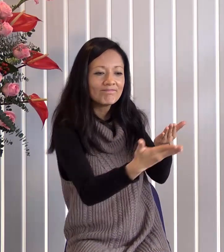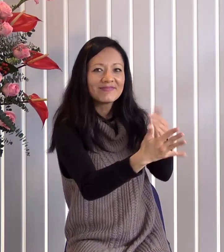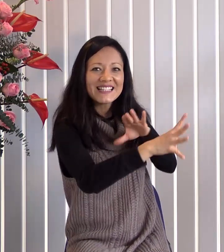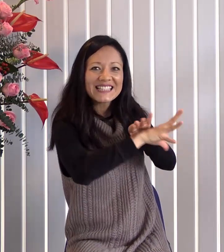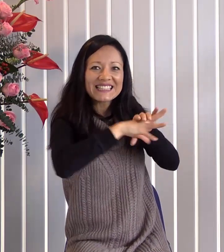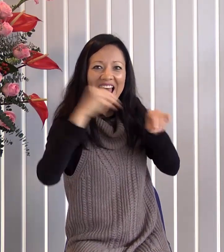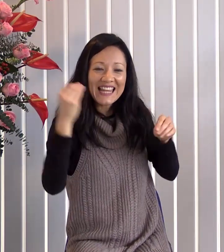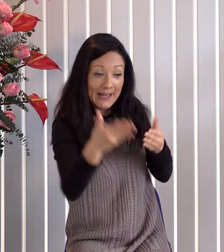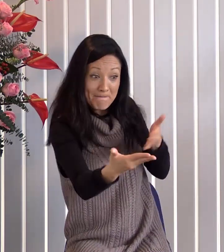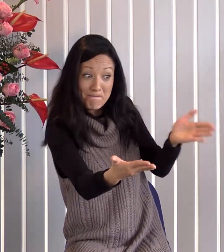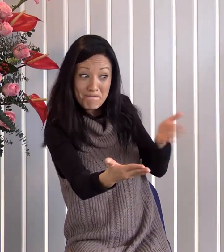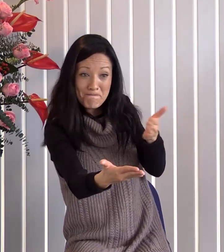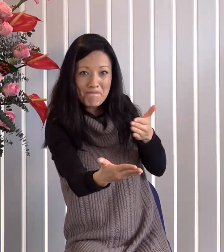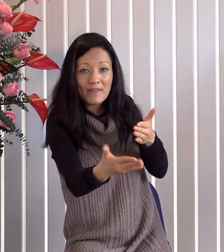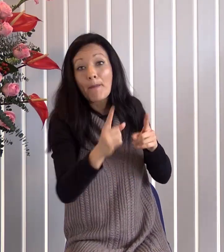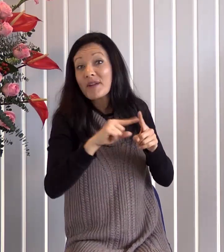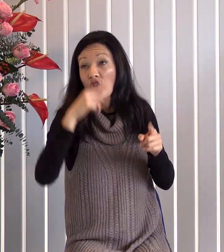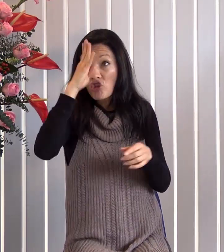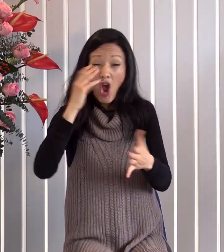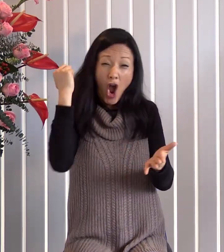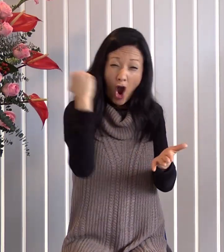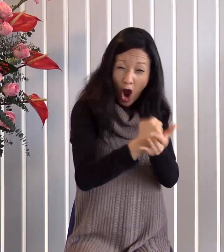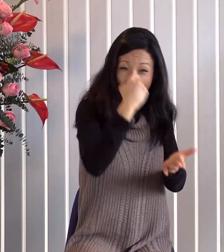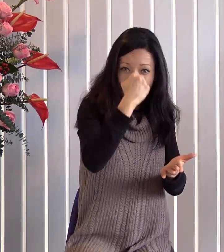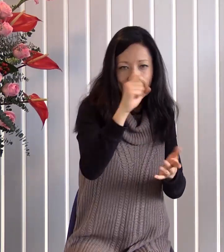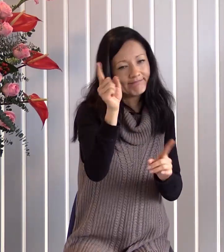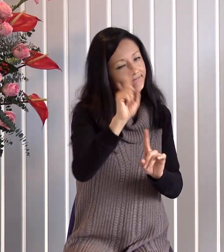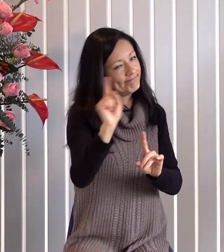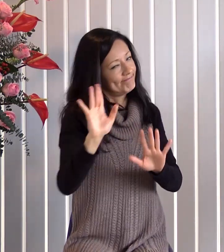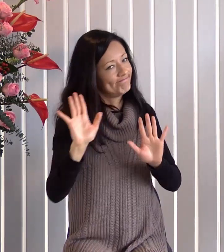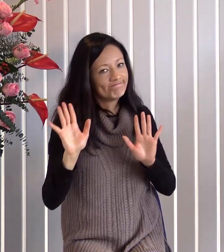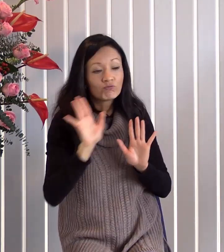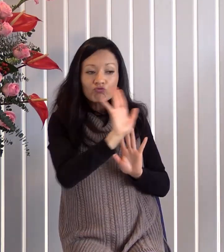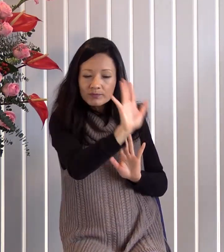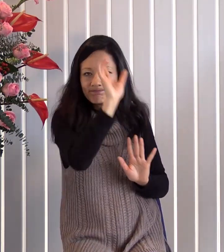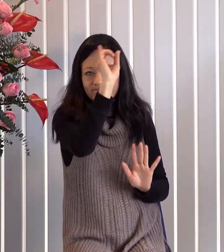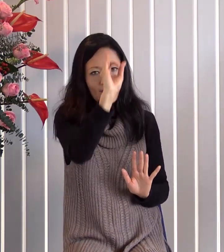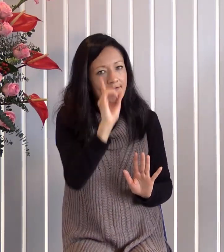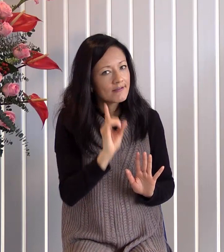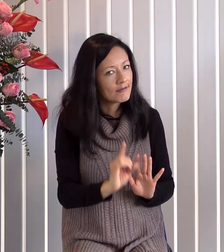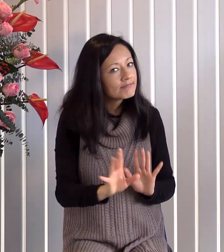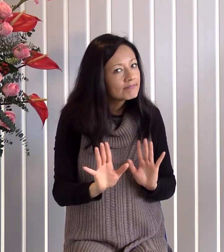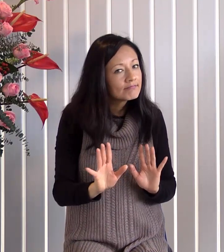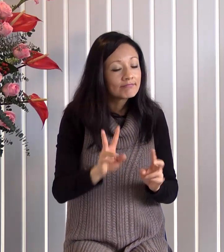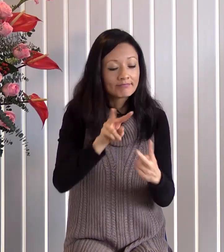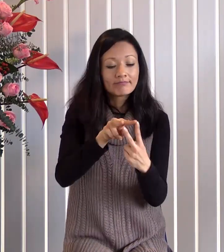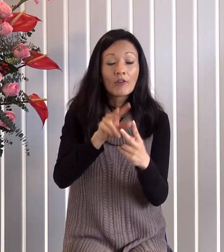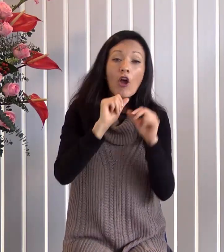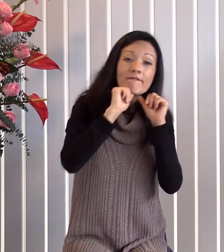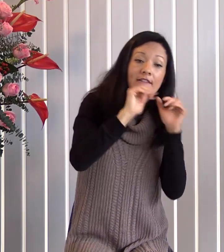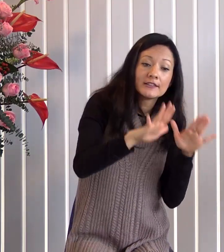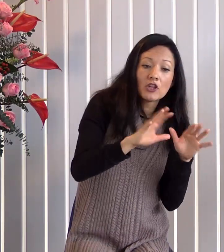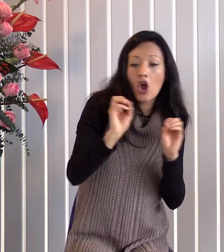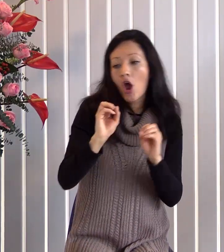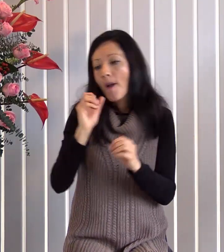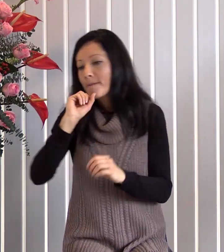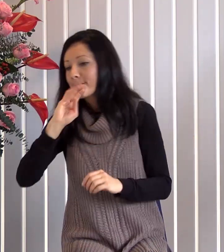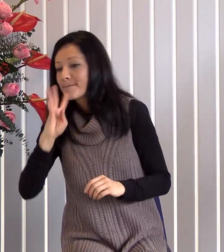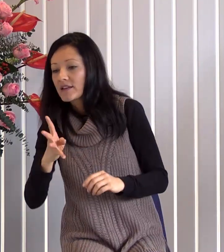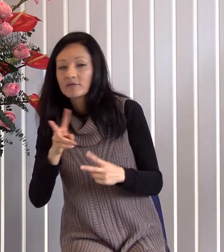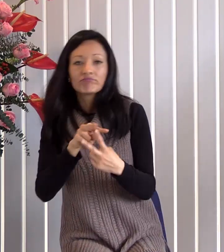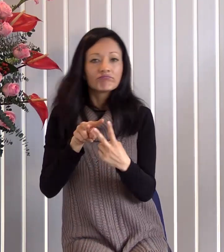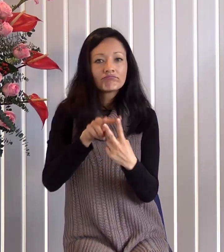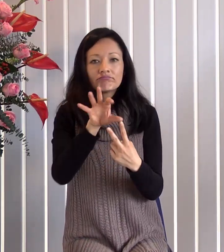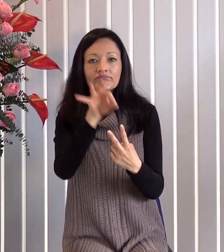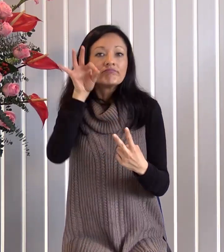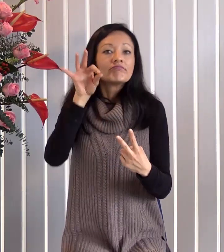no lo obliga a hacer su voluntad. Ese es el problema, o esa es la bendición, porque eso nos